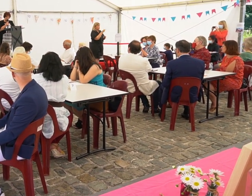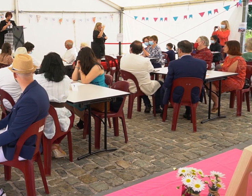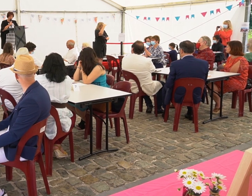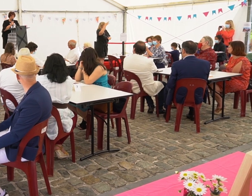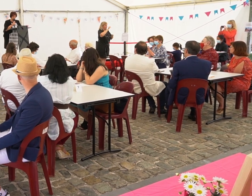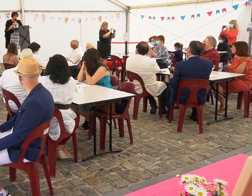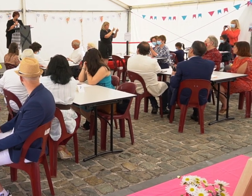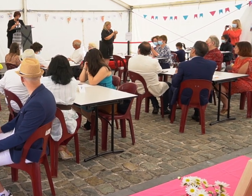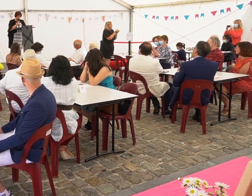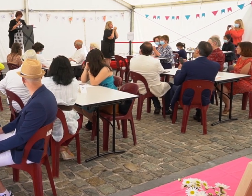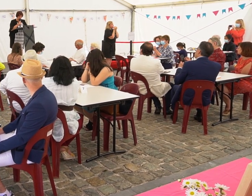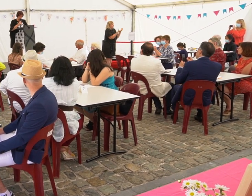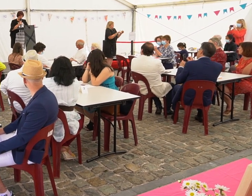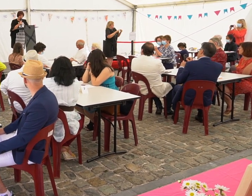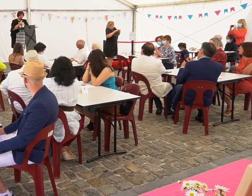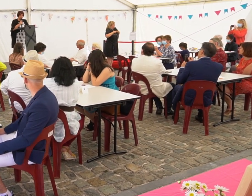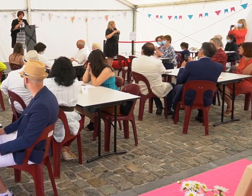les sentiments les plus simples. »